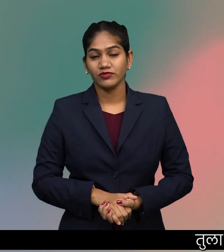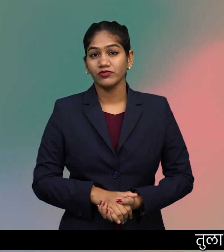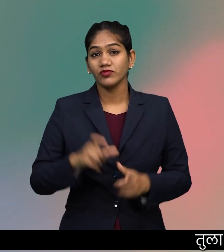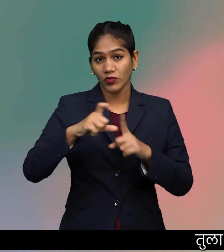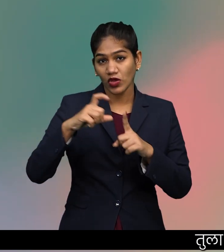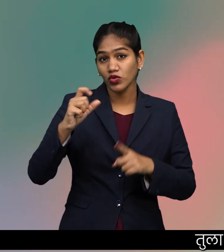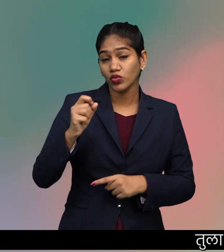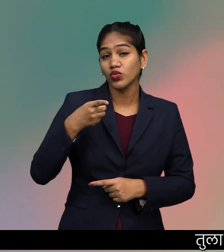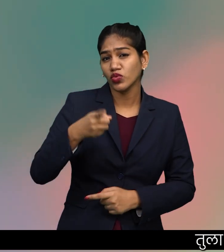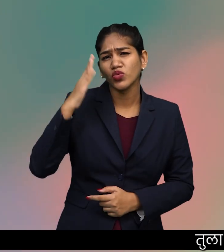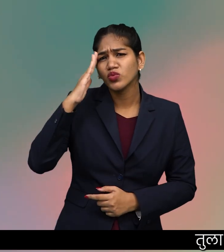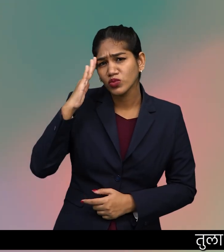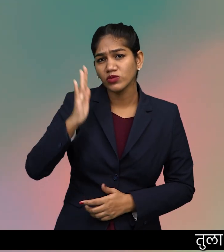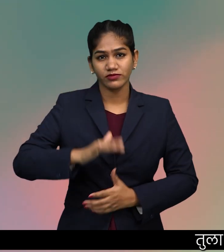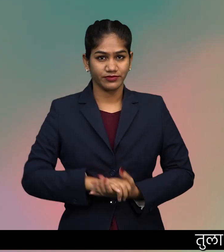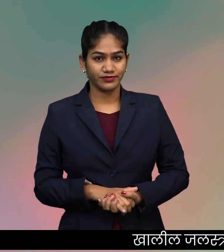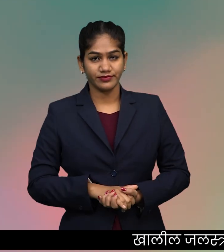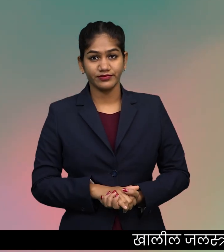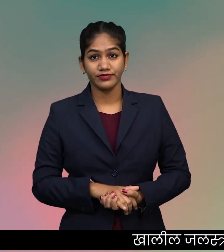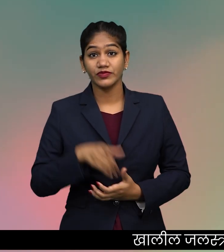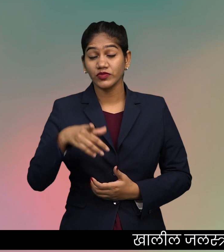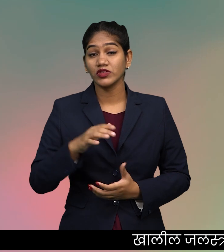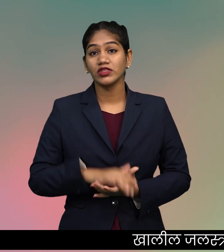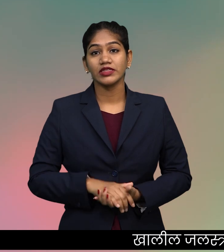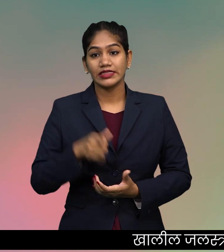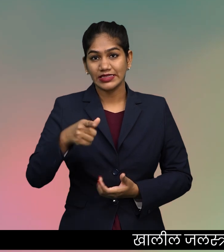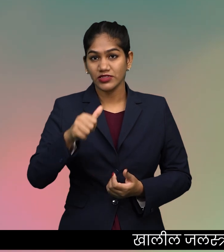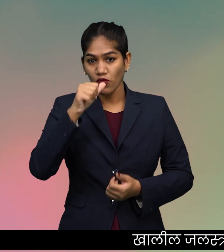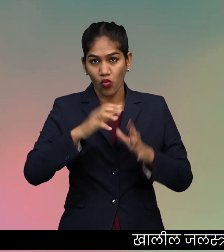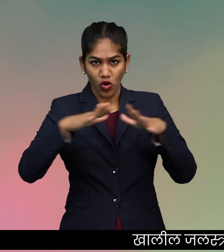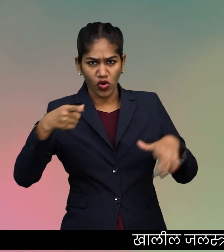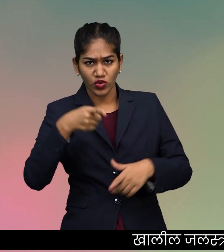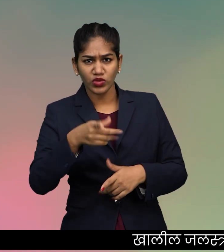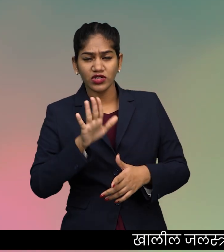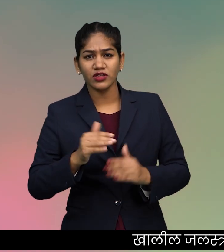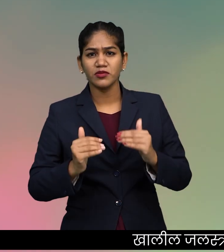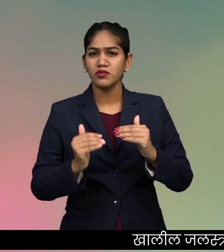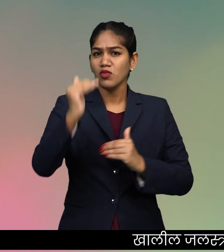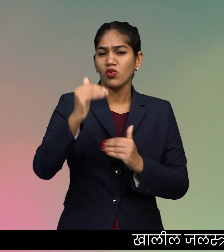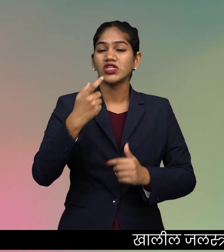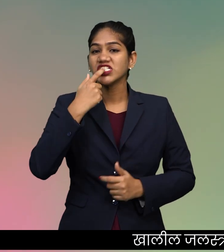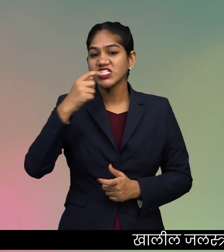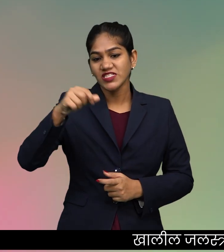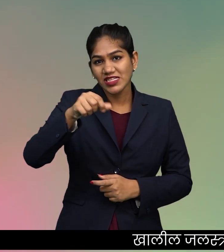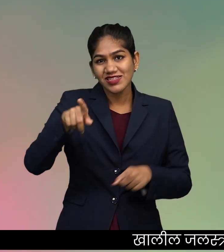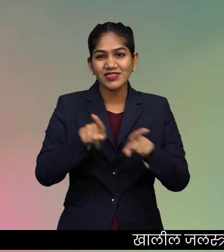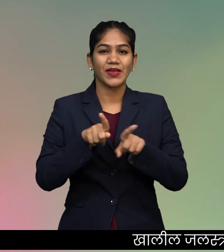तुला माहीत आहे का, खालील जलस्रोत क्षारतेत सर्वाधिक आहेत.